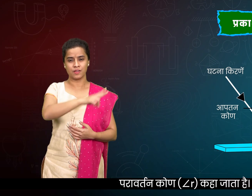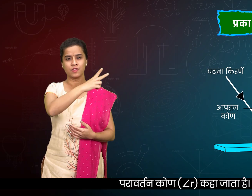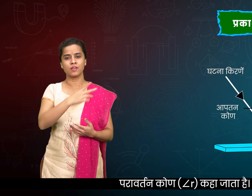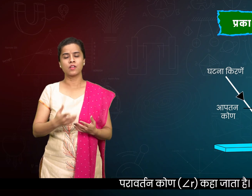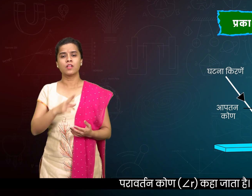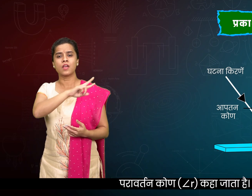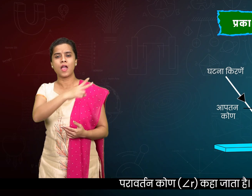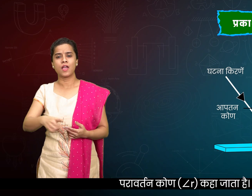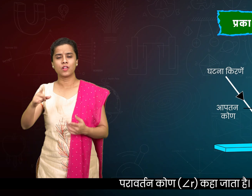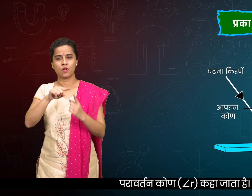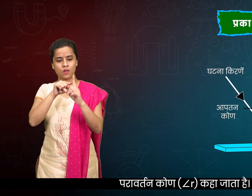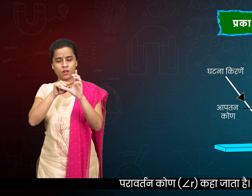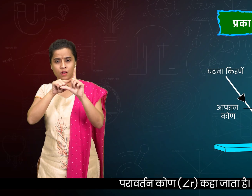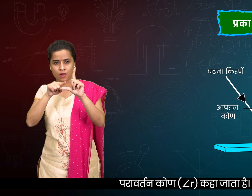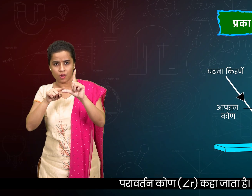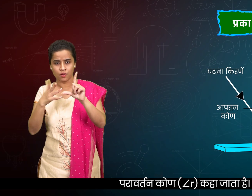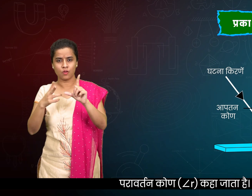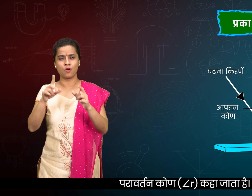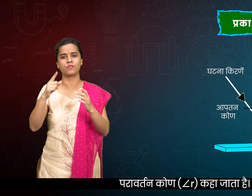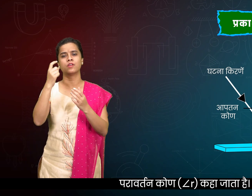परावर्तन कोण कहा जाता है।